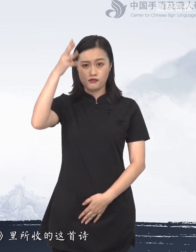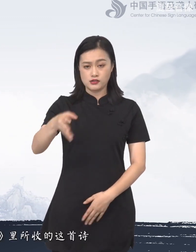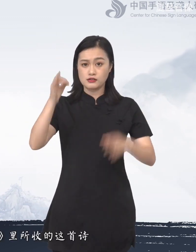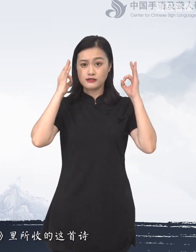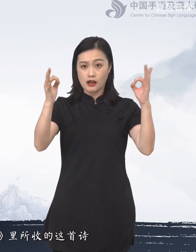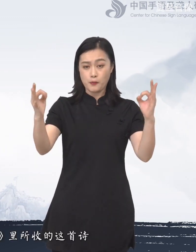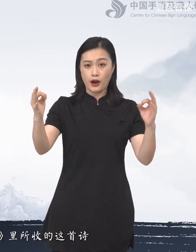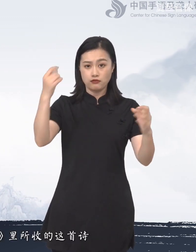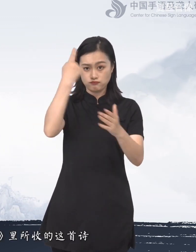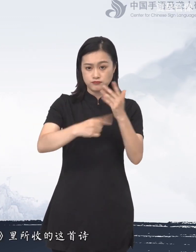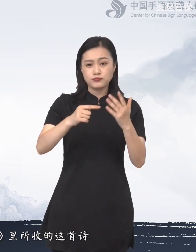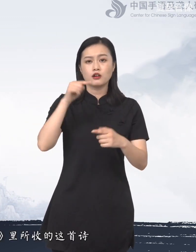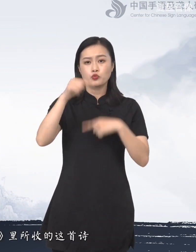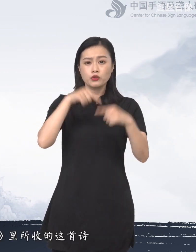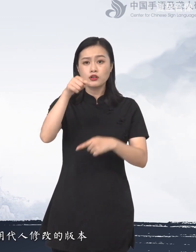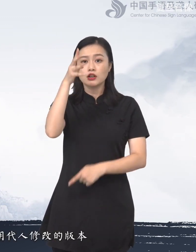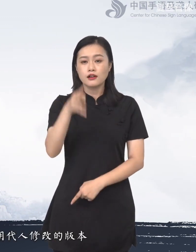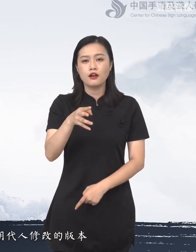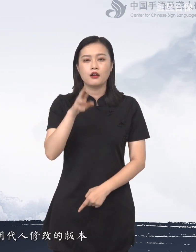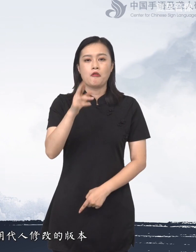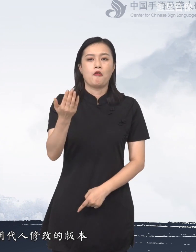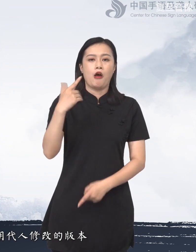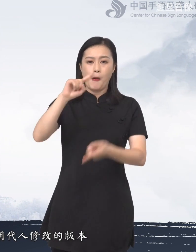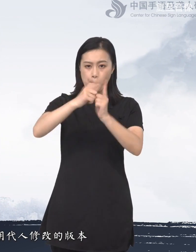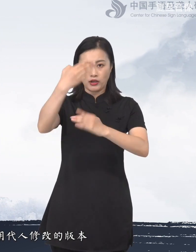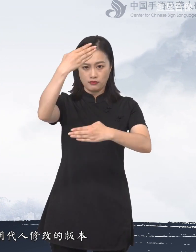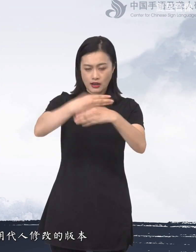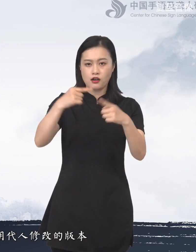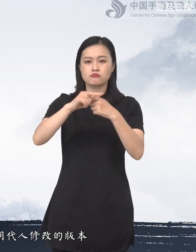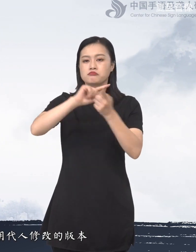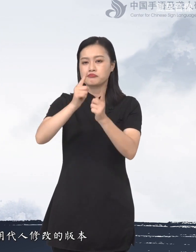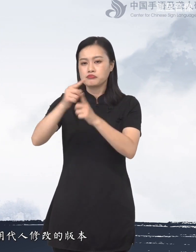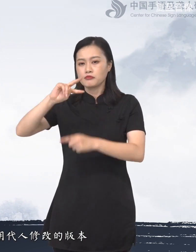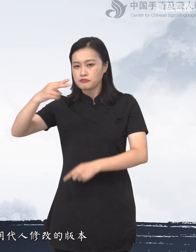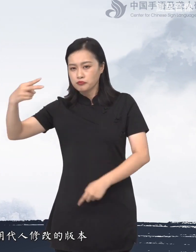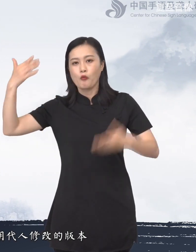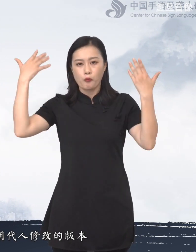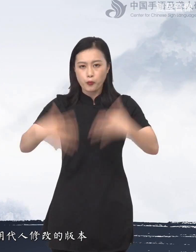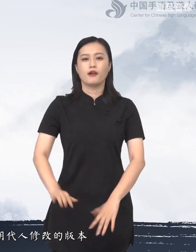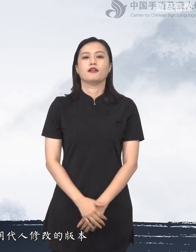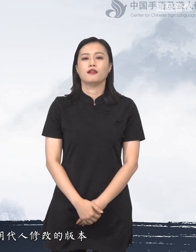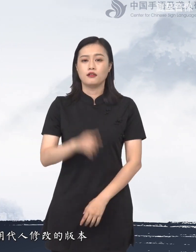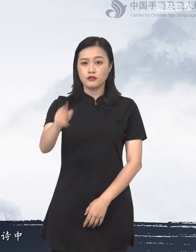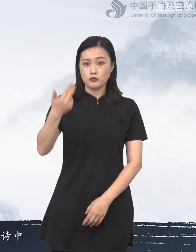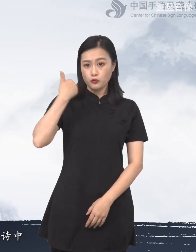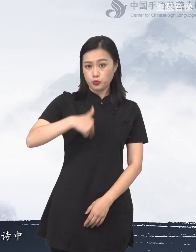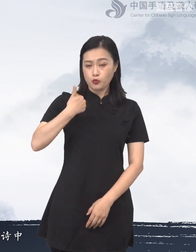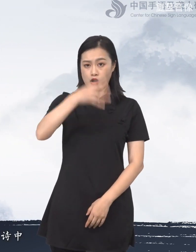唐诗三百首里所收的这首诗，其实是经过了明代人修改的版本。原诗中